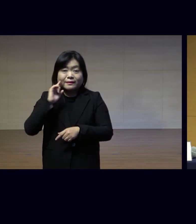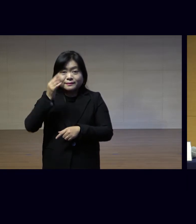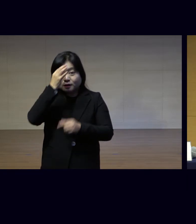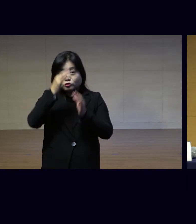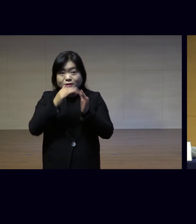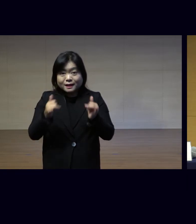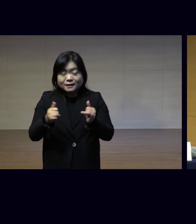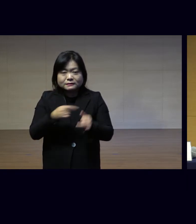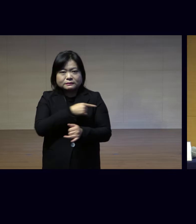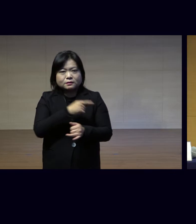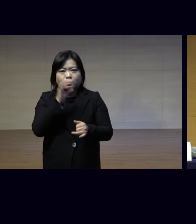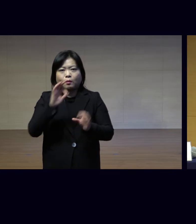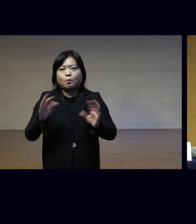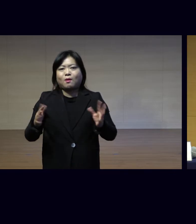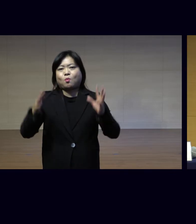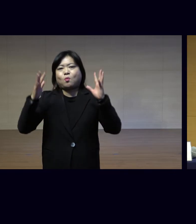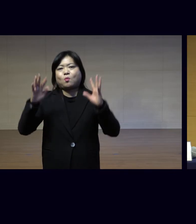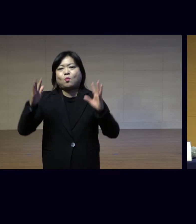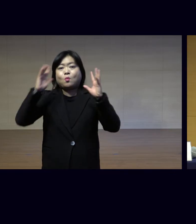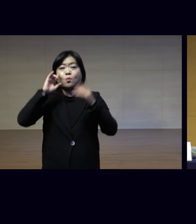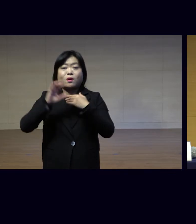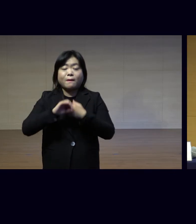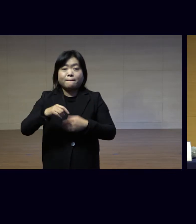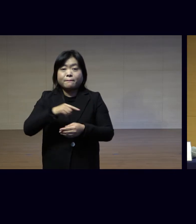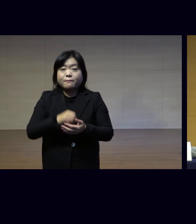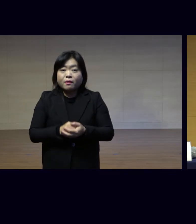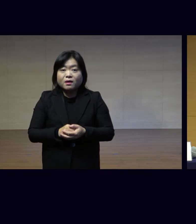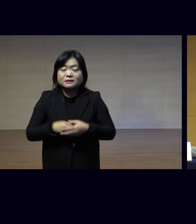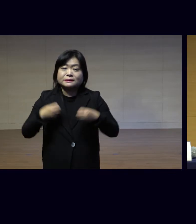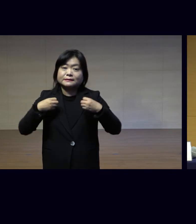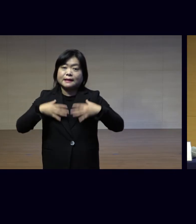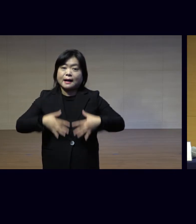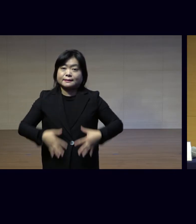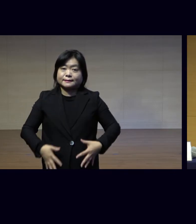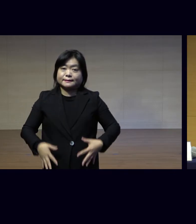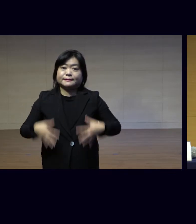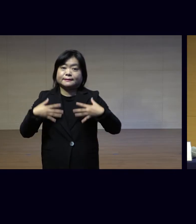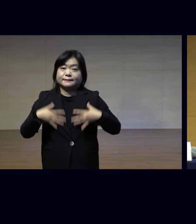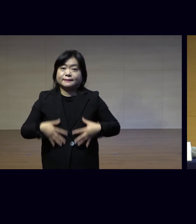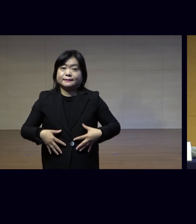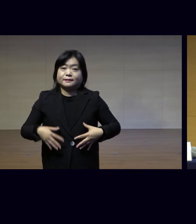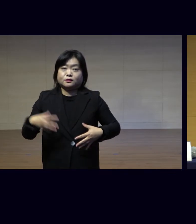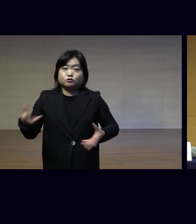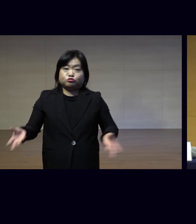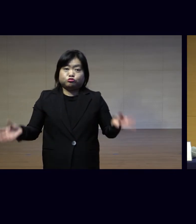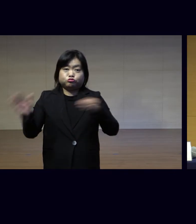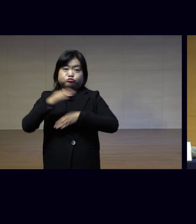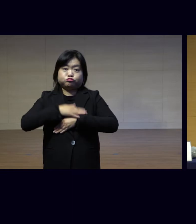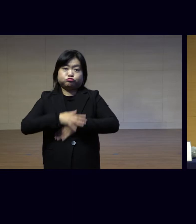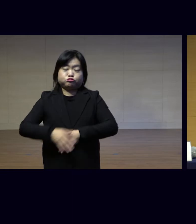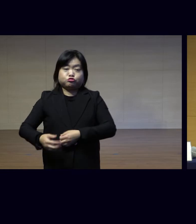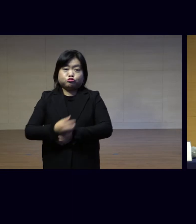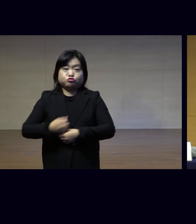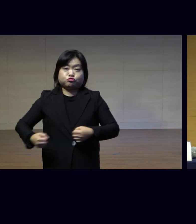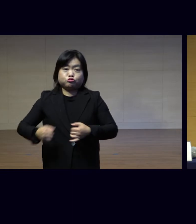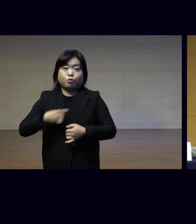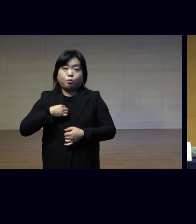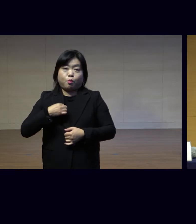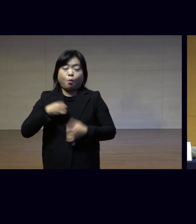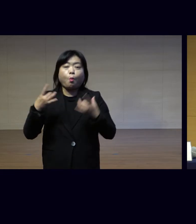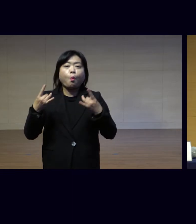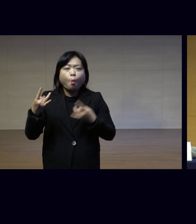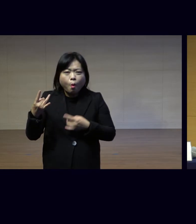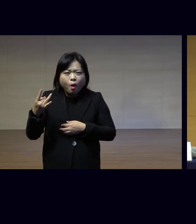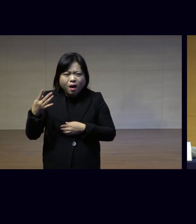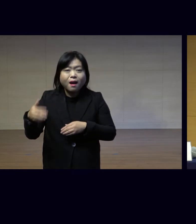그걸 보고 환호를 했던 거죠. 우선 이 양반이 입은 의상이 이렇게 두루뭉실 수도복이잖아요. 그게 이 사람이 입고 있던